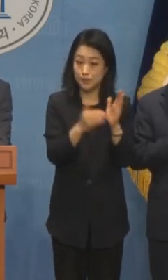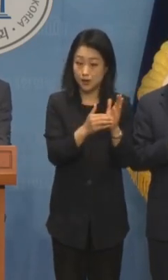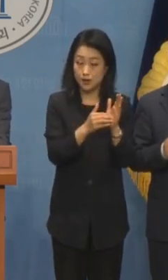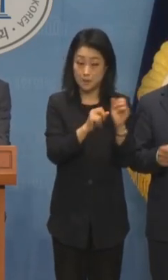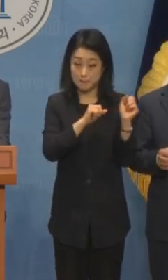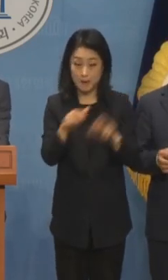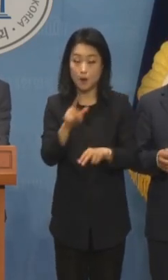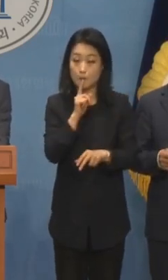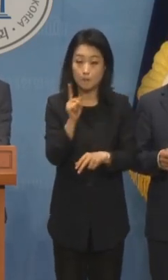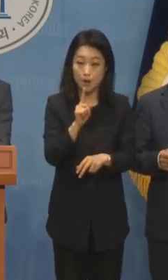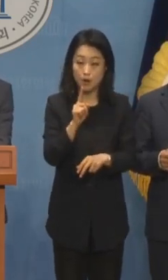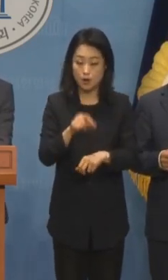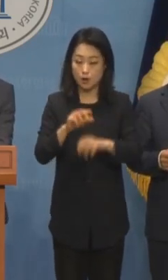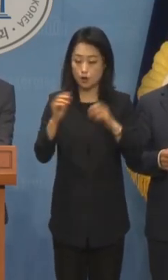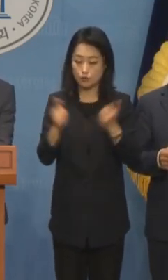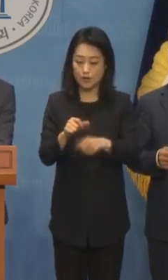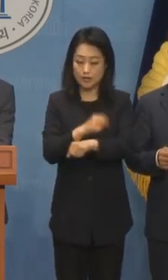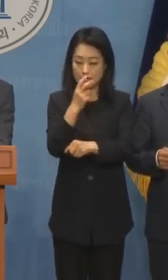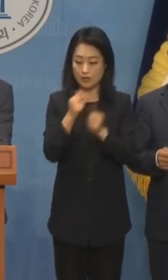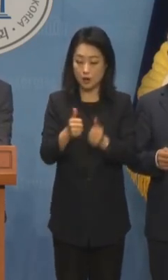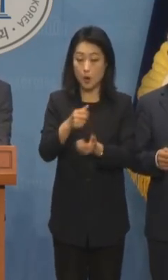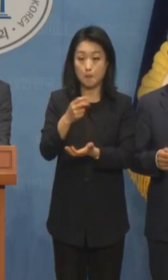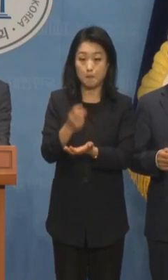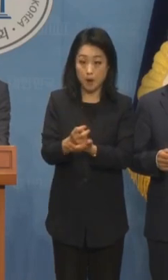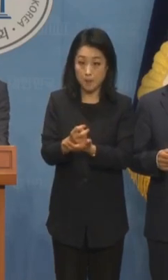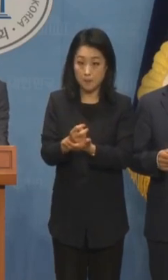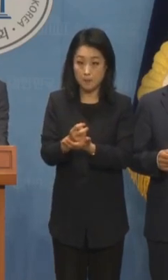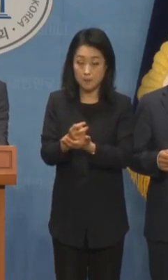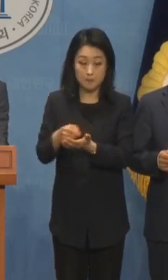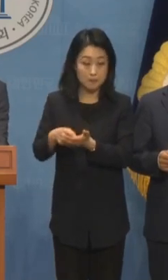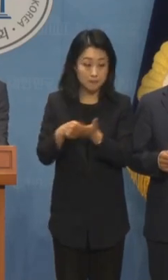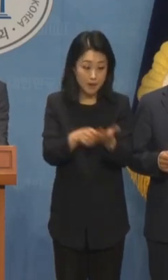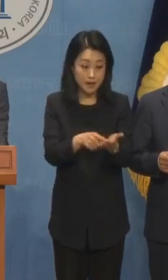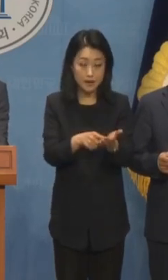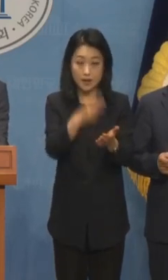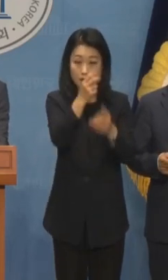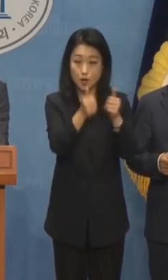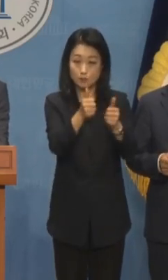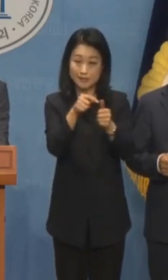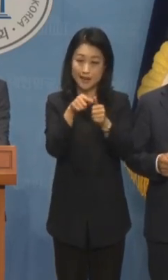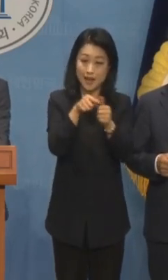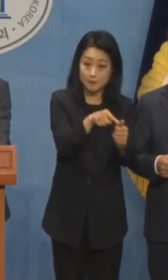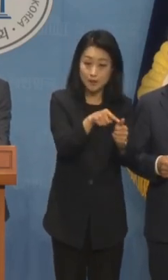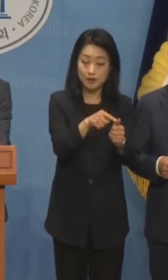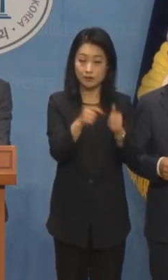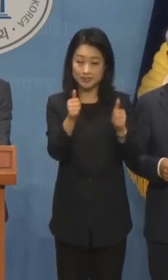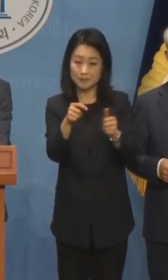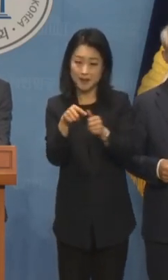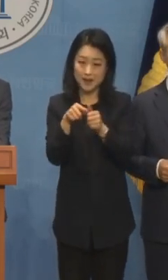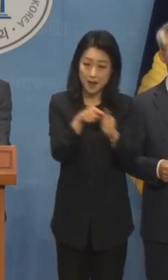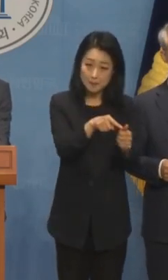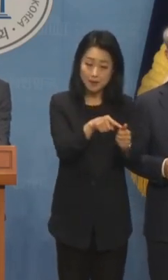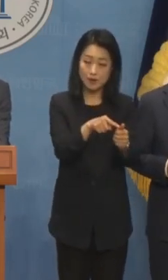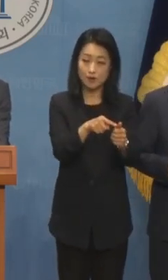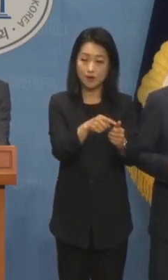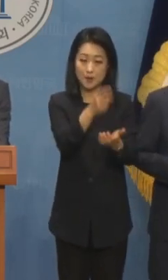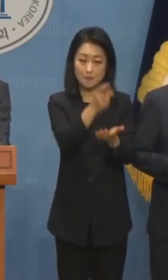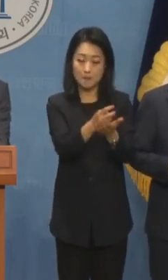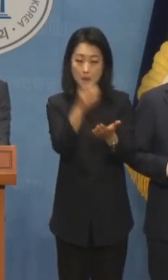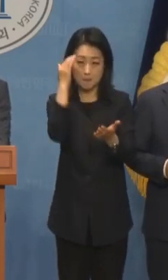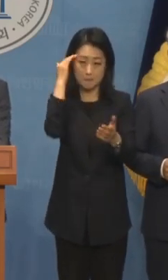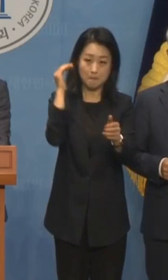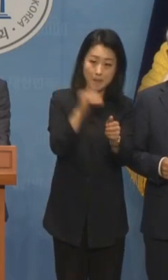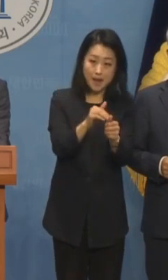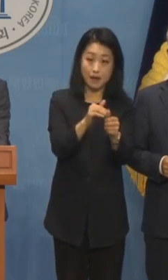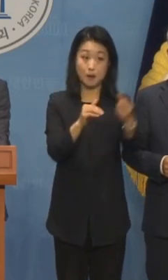국회 특검법 발의가 검찰에 대한 겁박이자 사법부에 대한 압력이며 사법방해라고 판단한다는